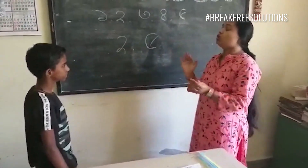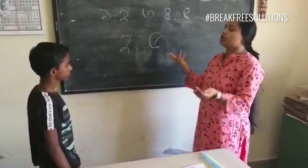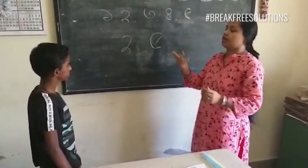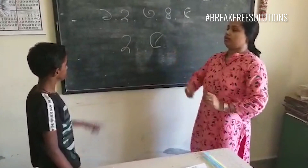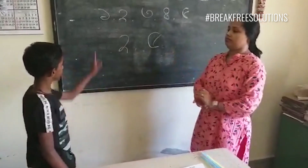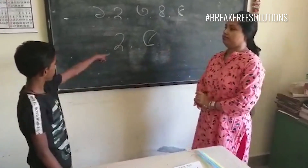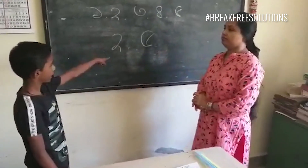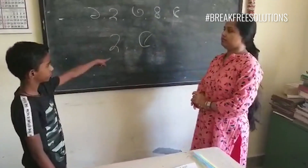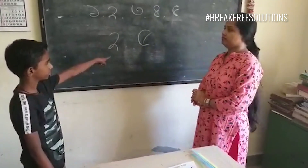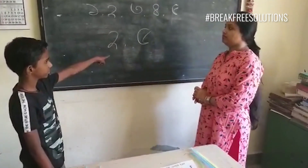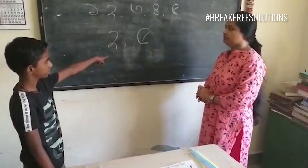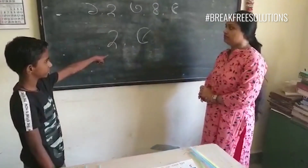কোনটা?